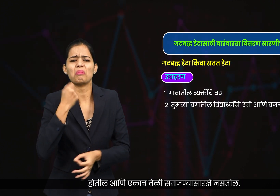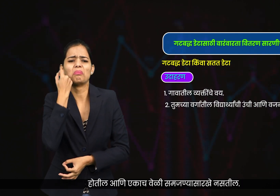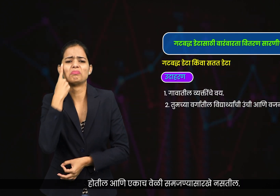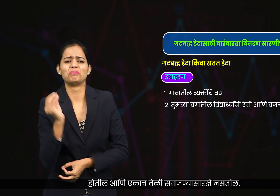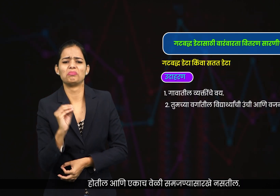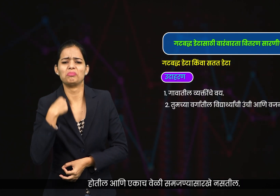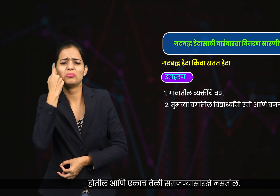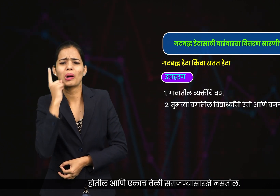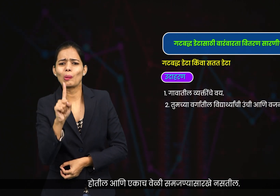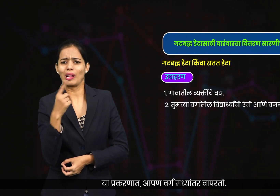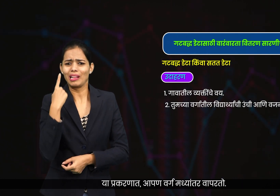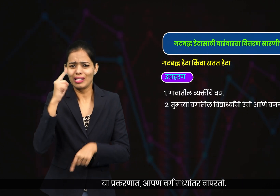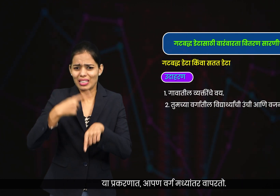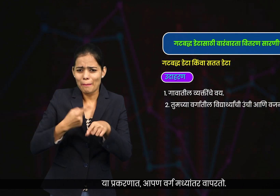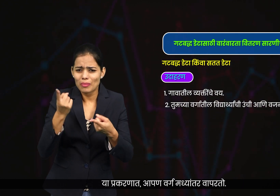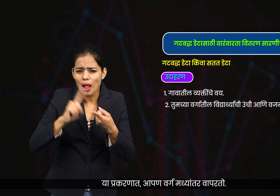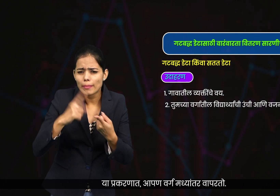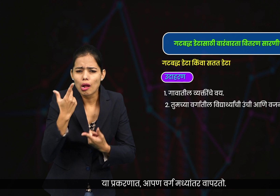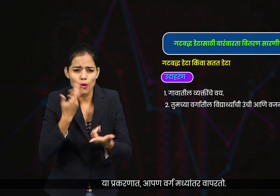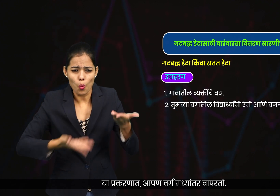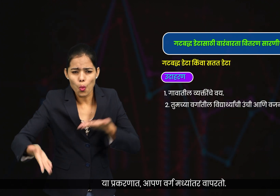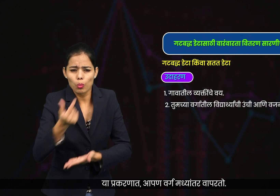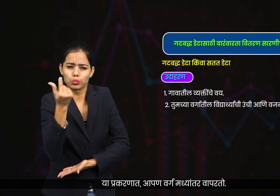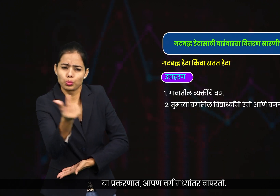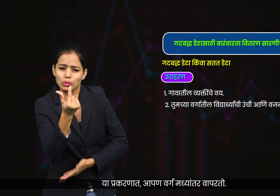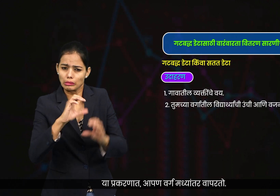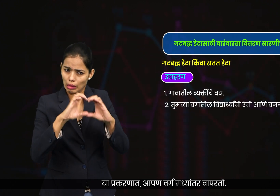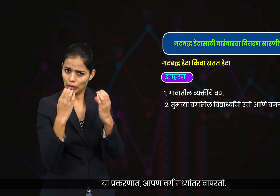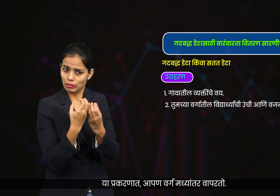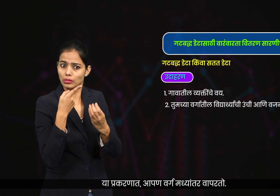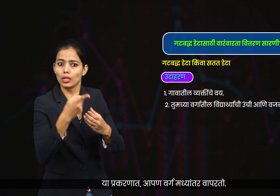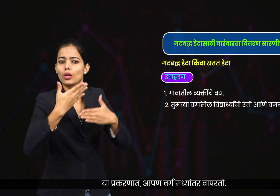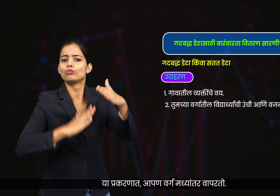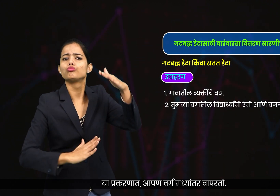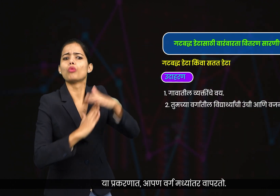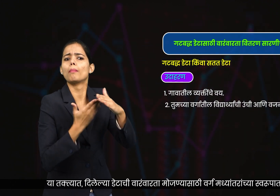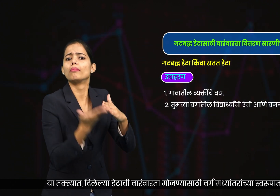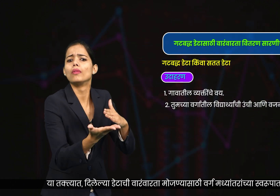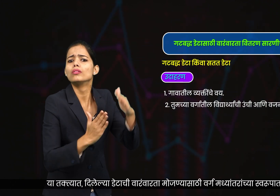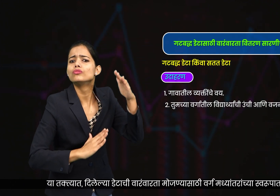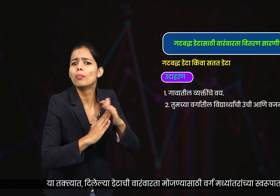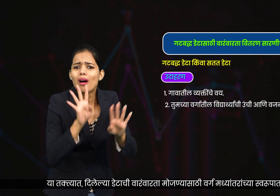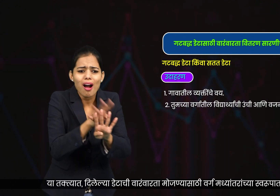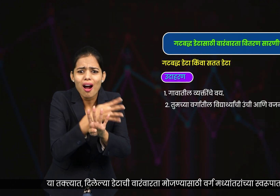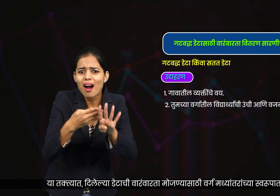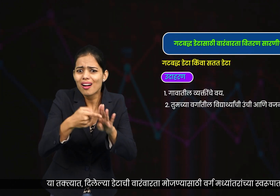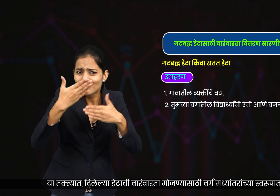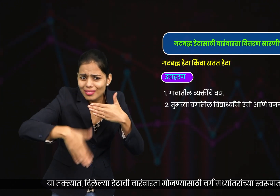नसतील. या प्रकरणात आपण वर्ग मध्यांतर वापरतो. या तक्त्यात दिलेल्या डेटाची